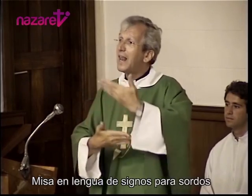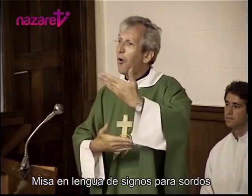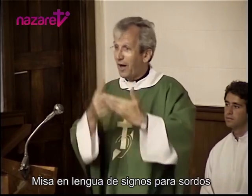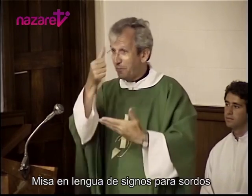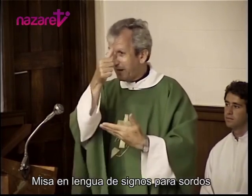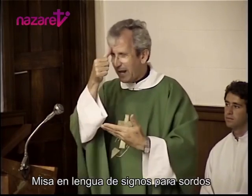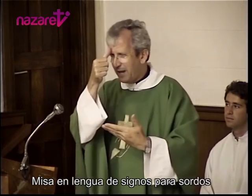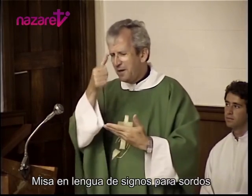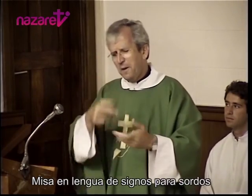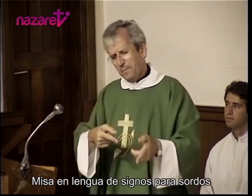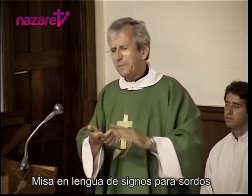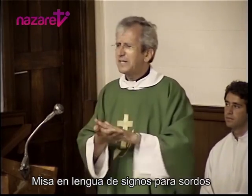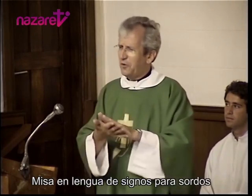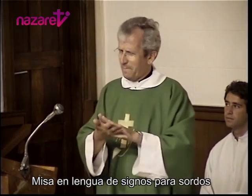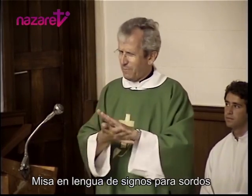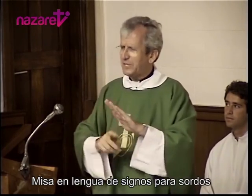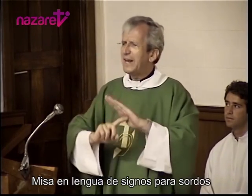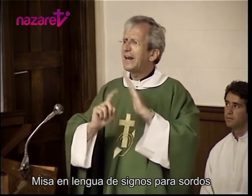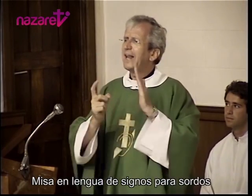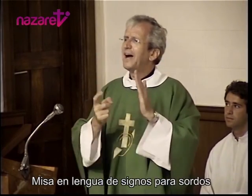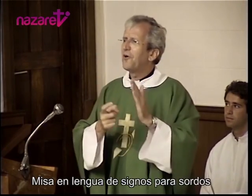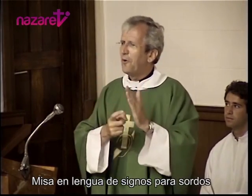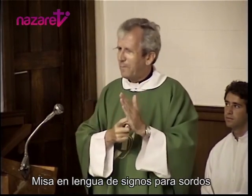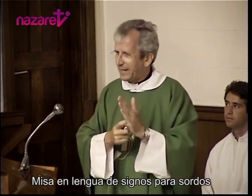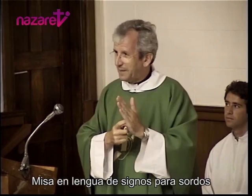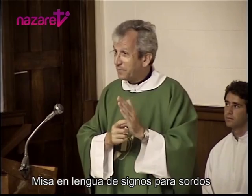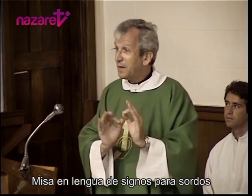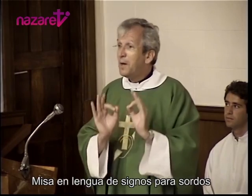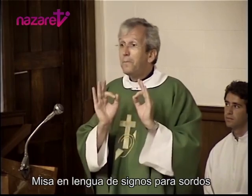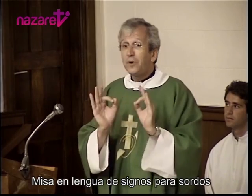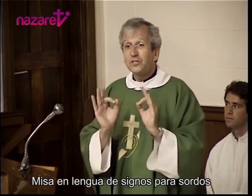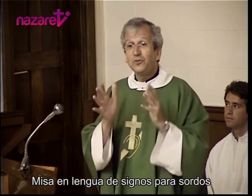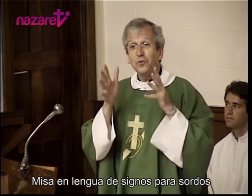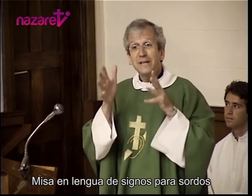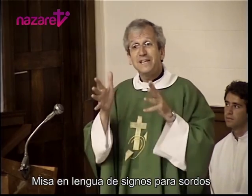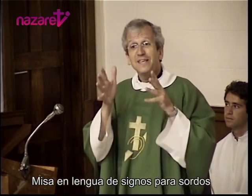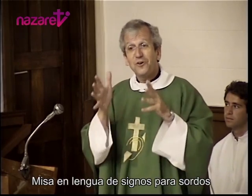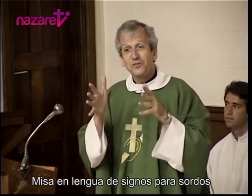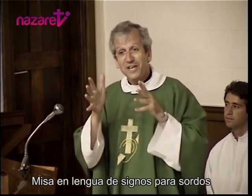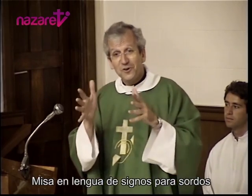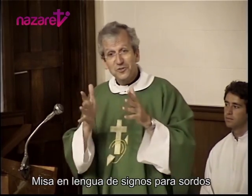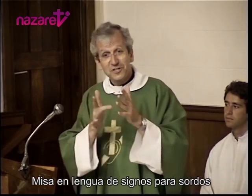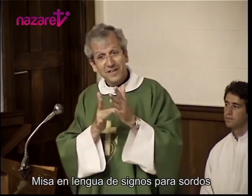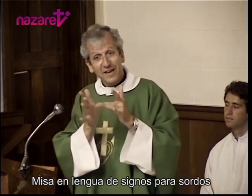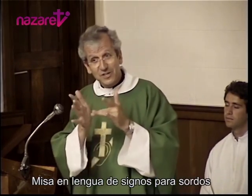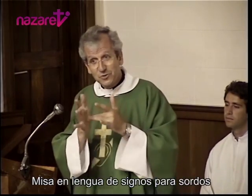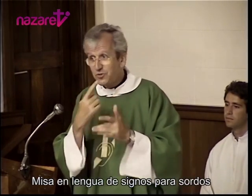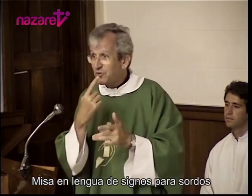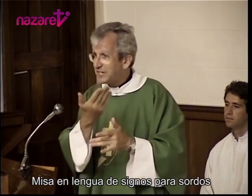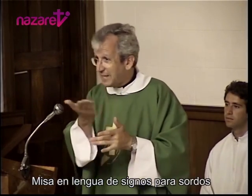hoja dominical, pero he pensado, vamos a leerla completa. Porque son toda una serie de consejos que Jesús nos está